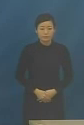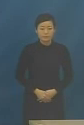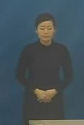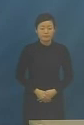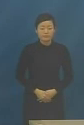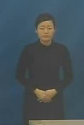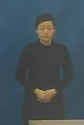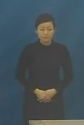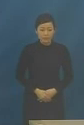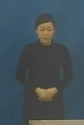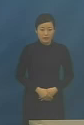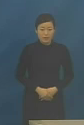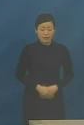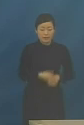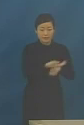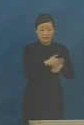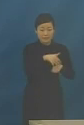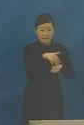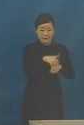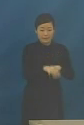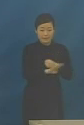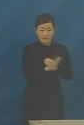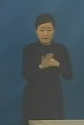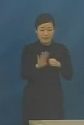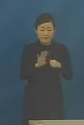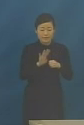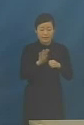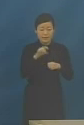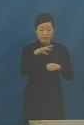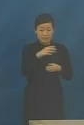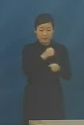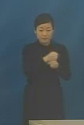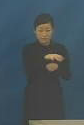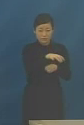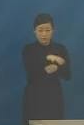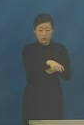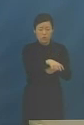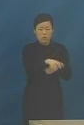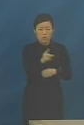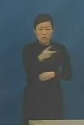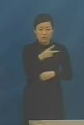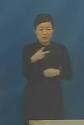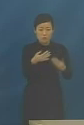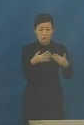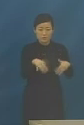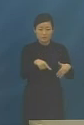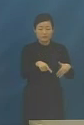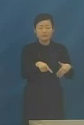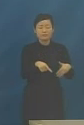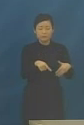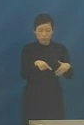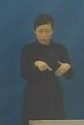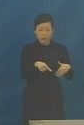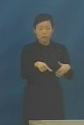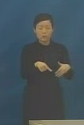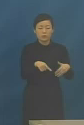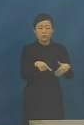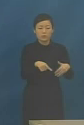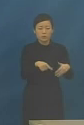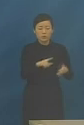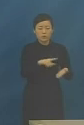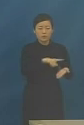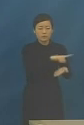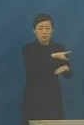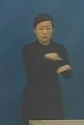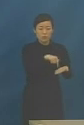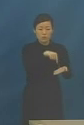島根原発2号機につきましてもこの選挙中も含めまして地元での住民説明